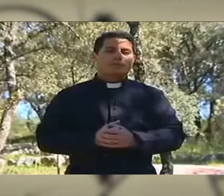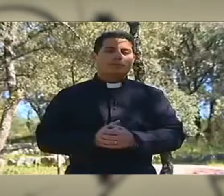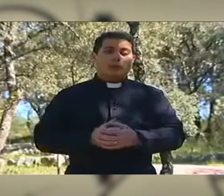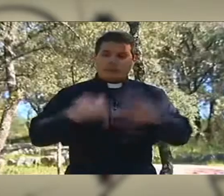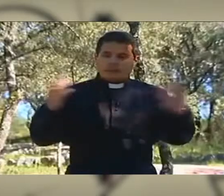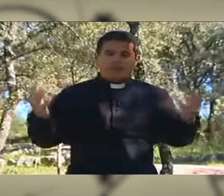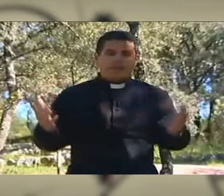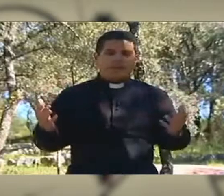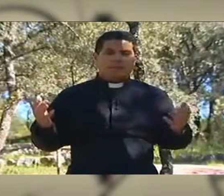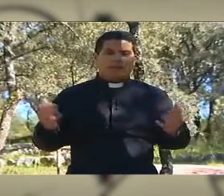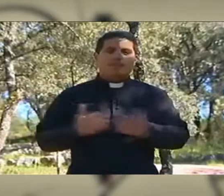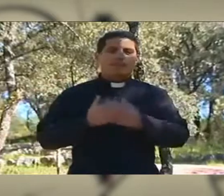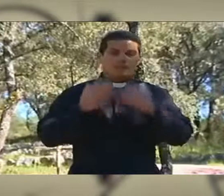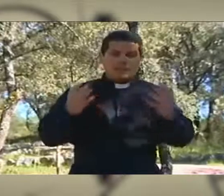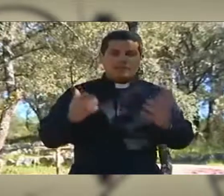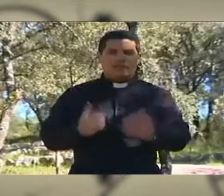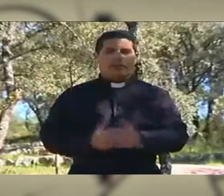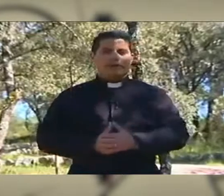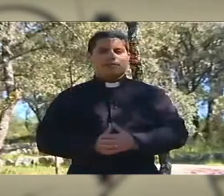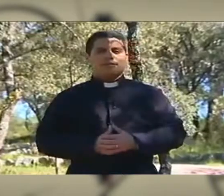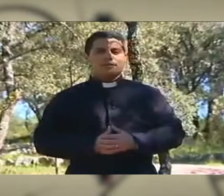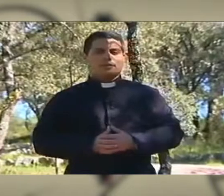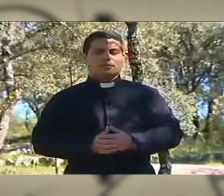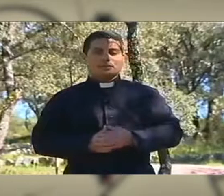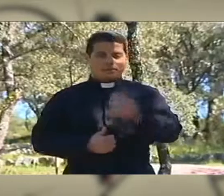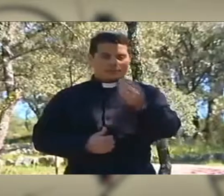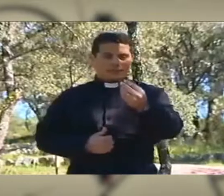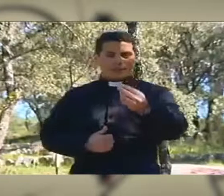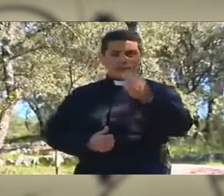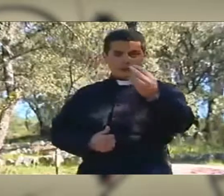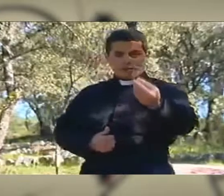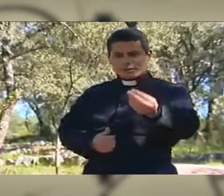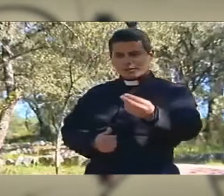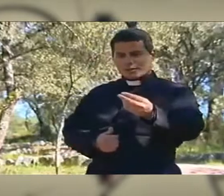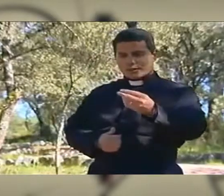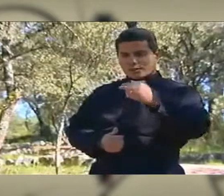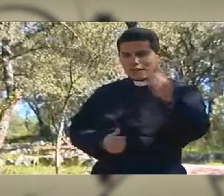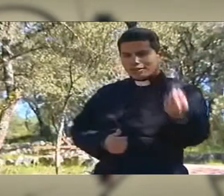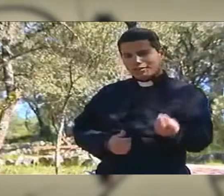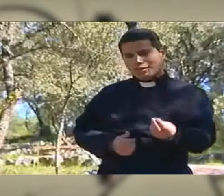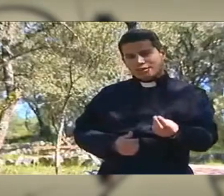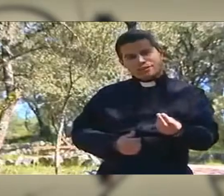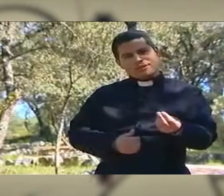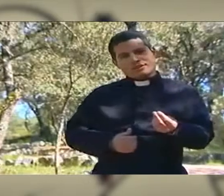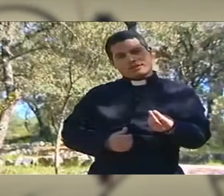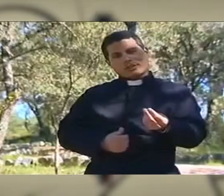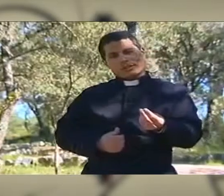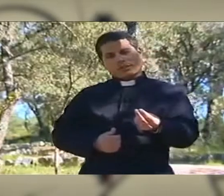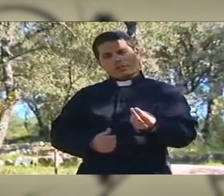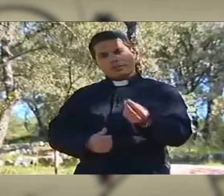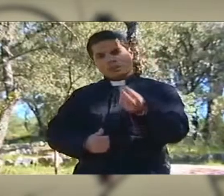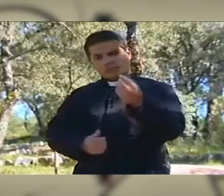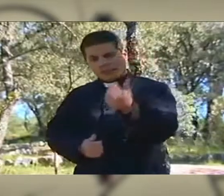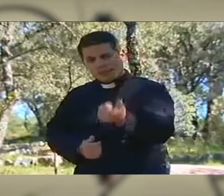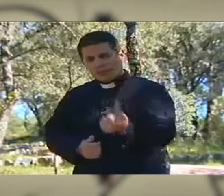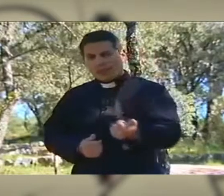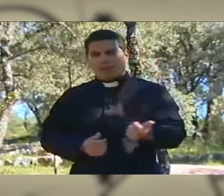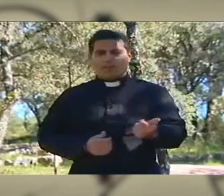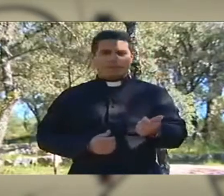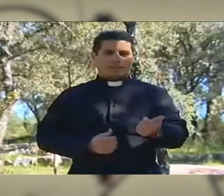júri, São Marcelino pôde se aconselhar muito com um grande amigo, o bispo